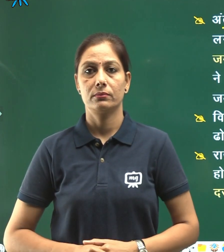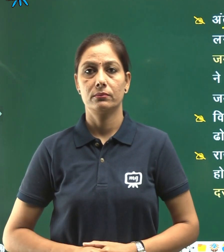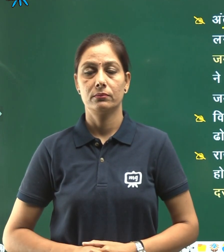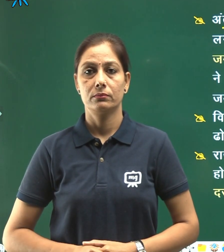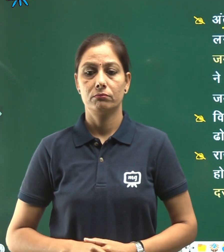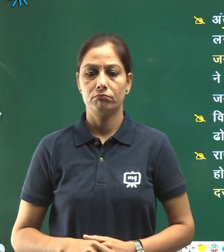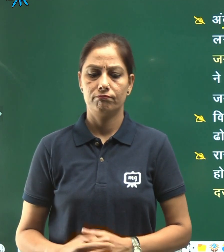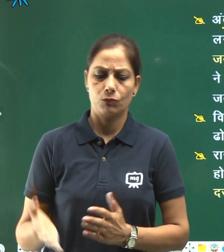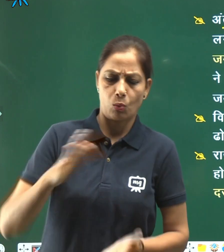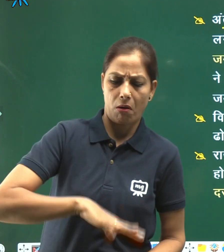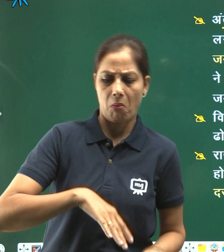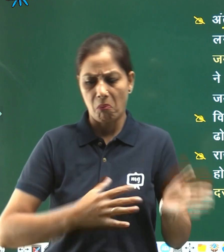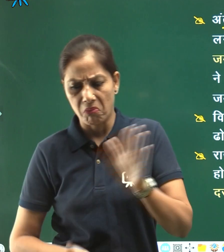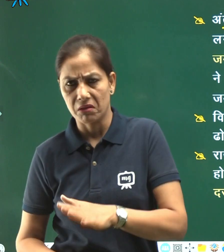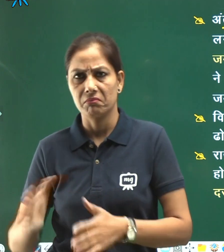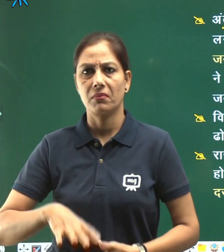उठा पटक दे